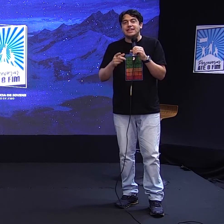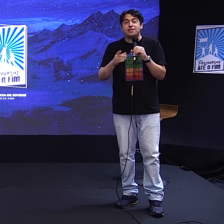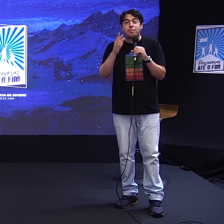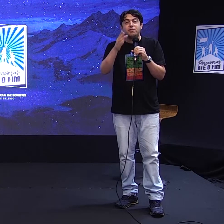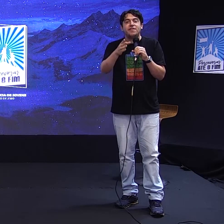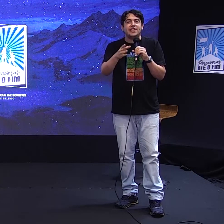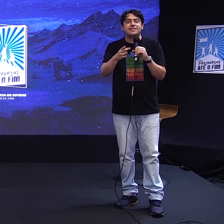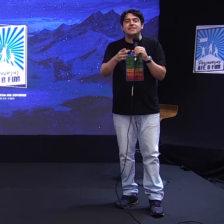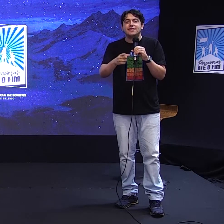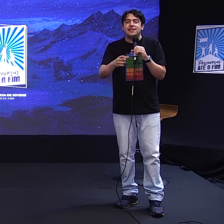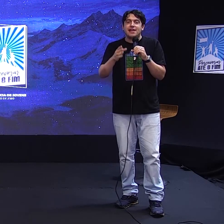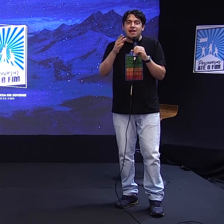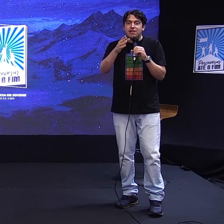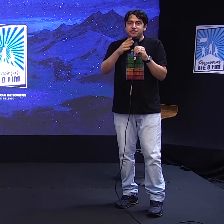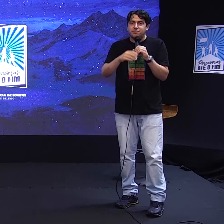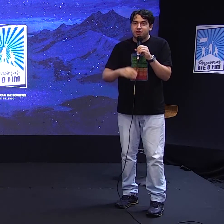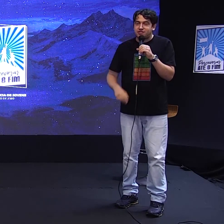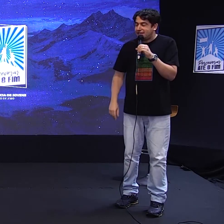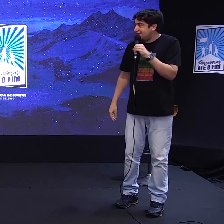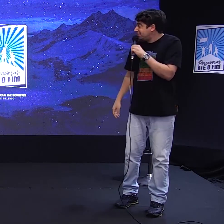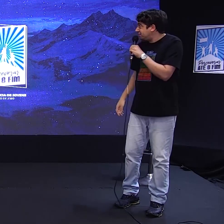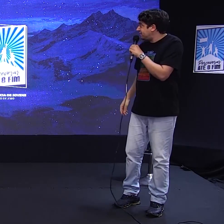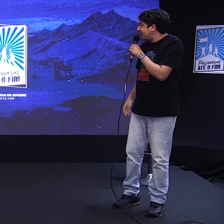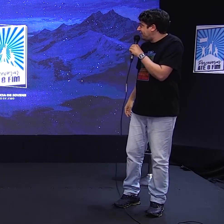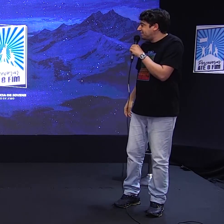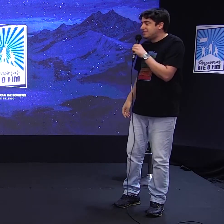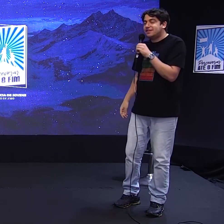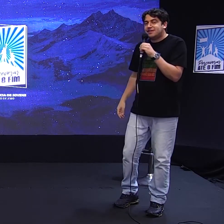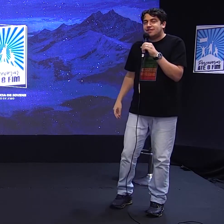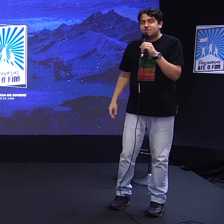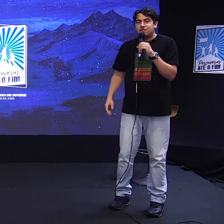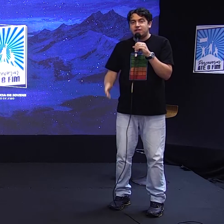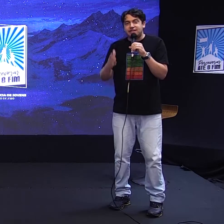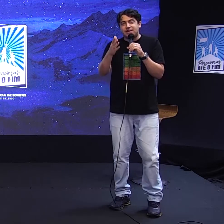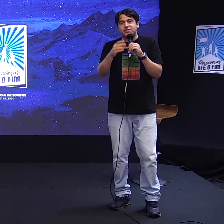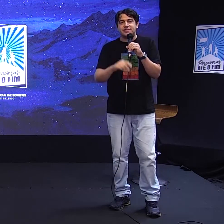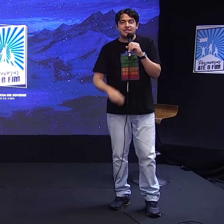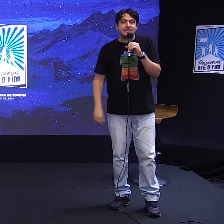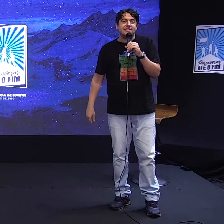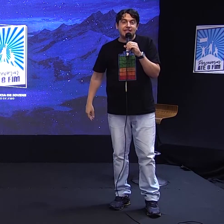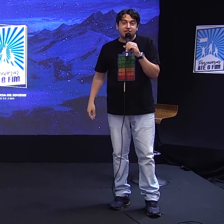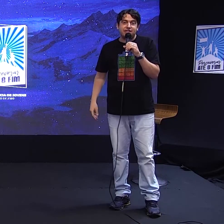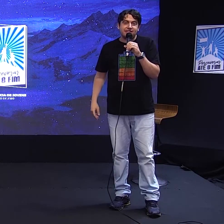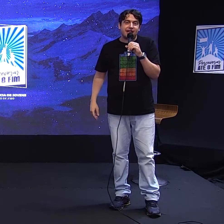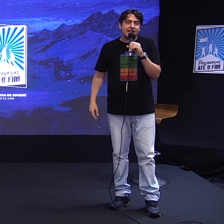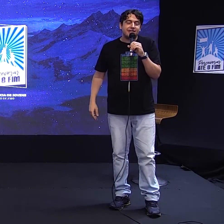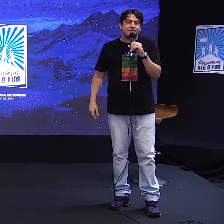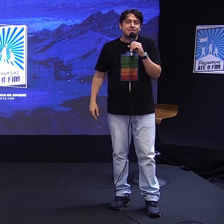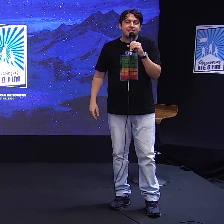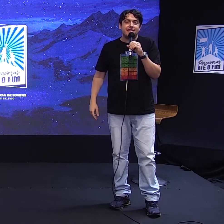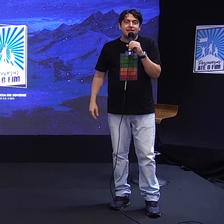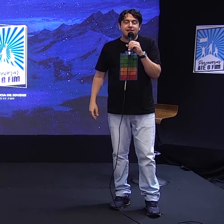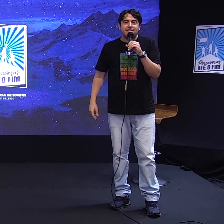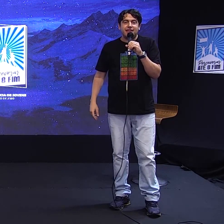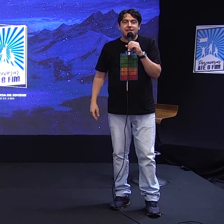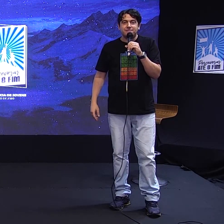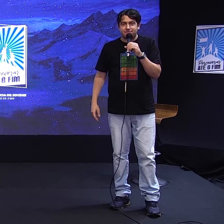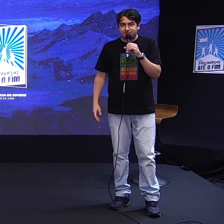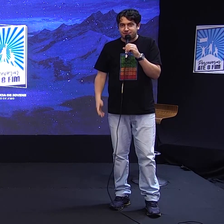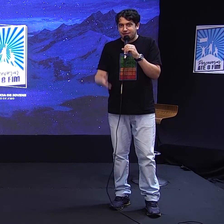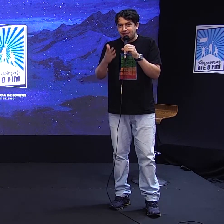Tá certo? Então aproveite. Agora os irmãos aí, os staffs, vão orientar vocês dentro da sala,